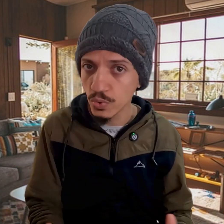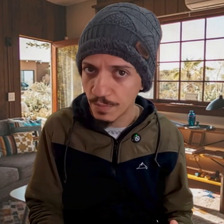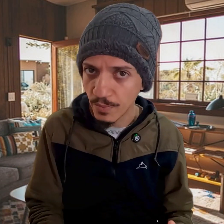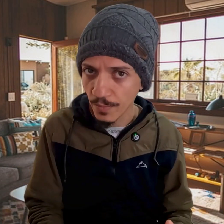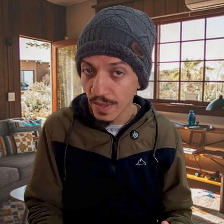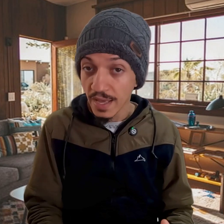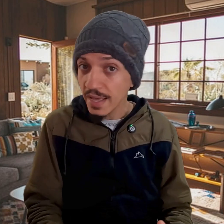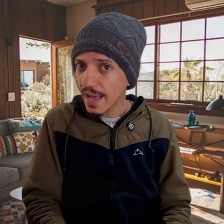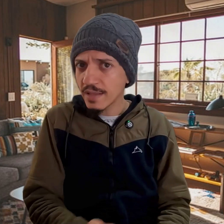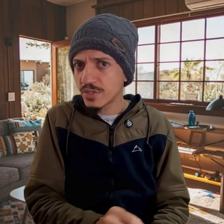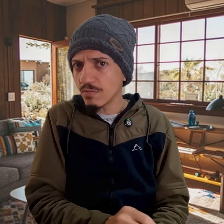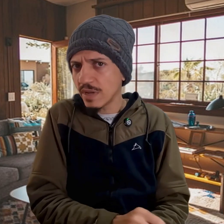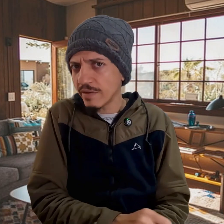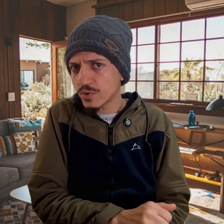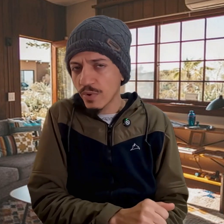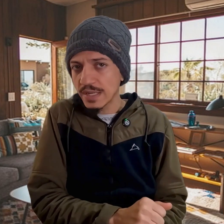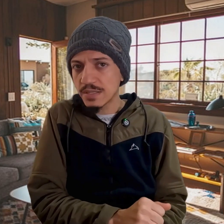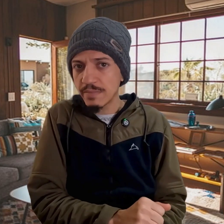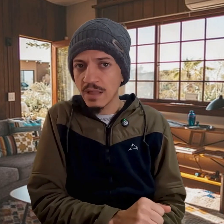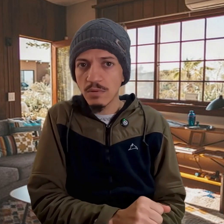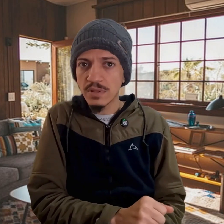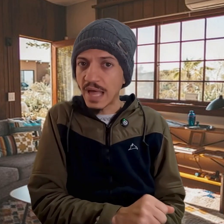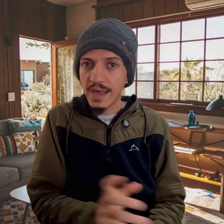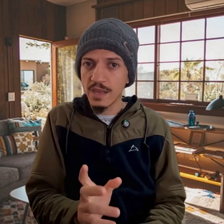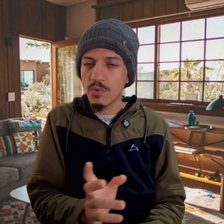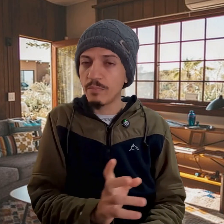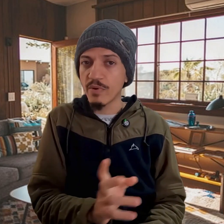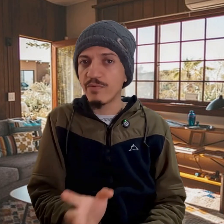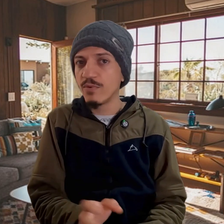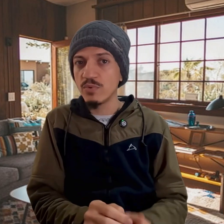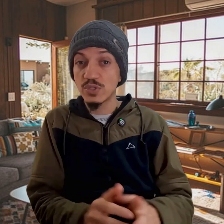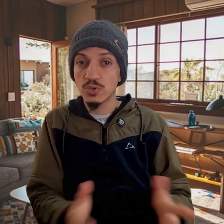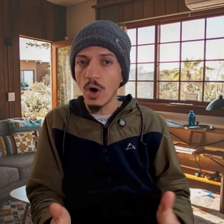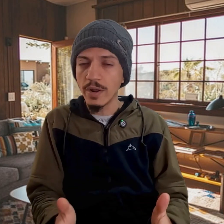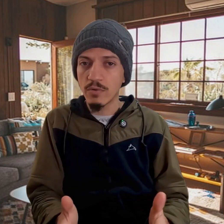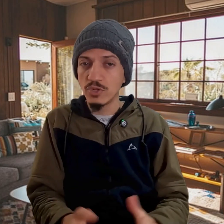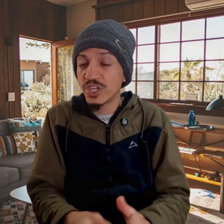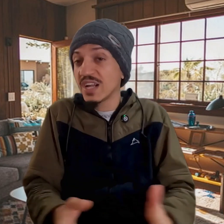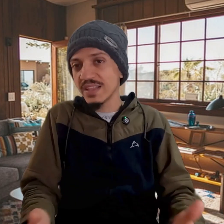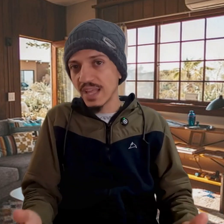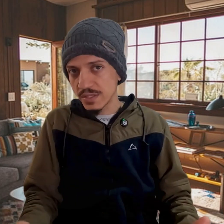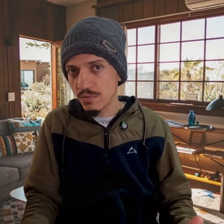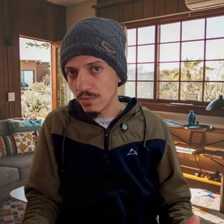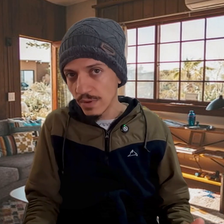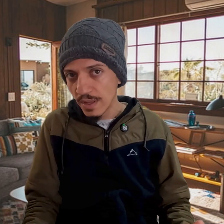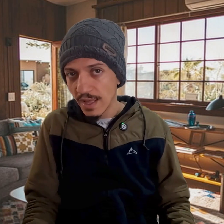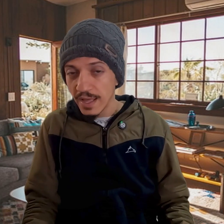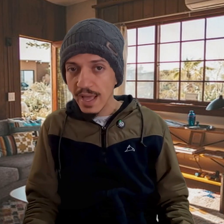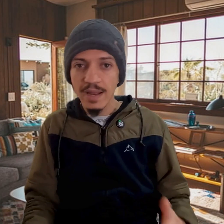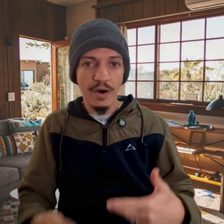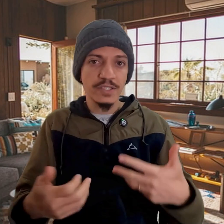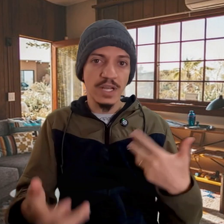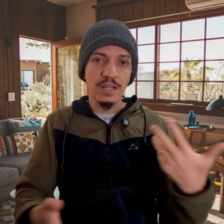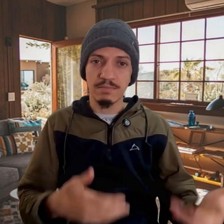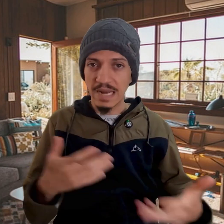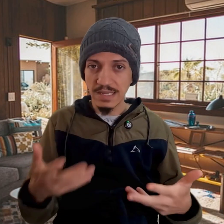tipo. E ele tinha um nível de conhecimento técnico e profundo, histórico, gigantesco. E aí, na hora de ele trazer